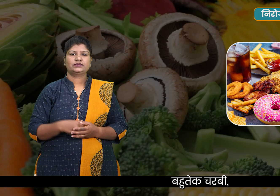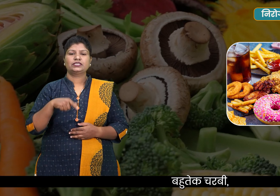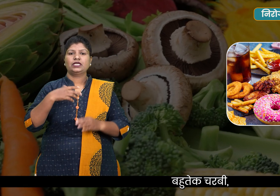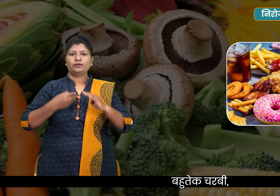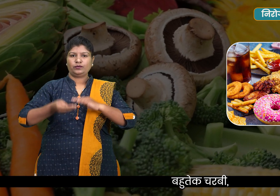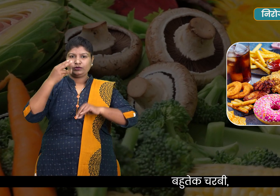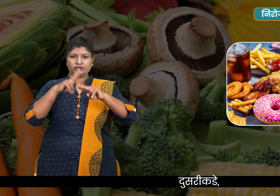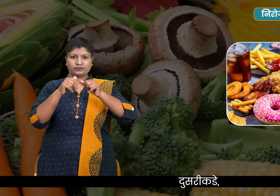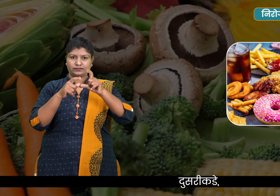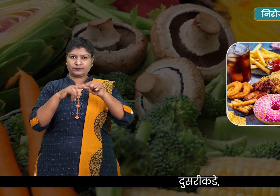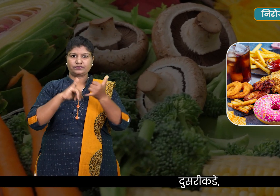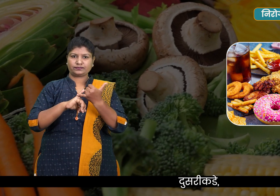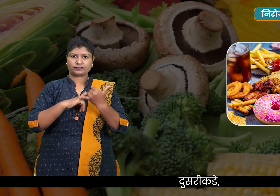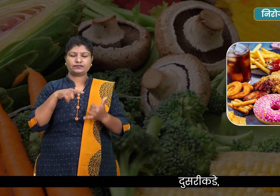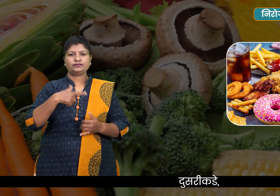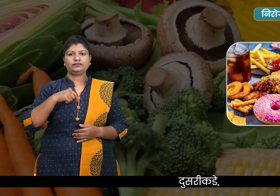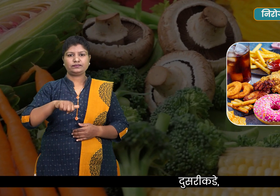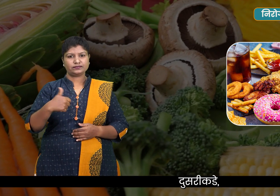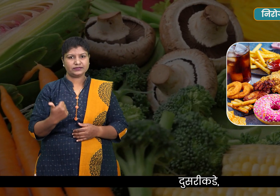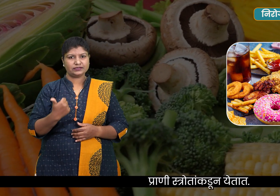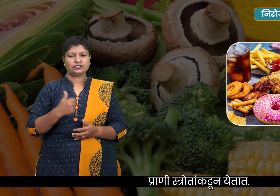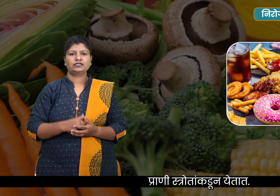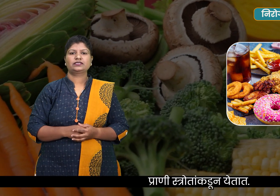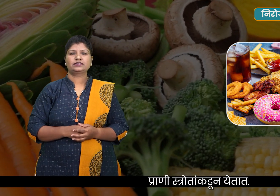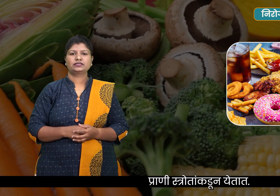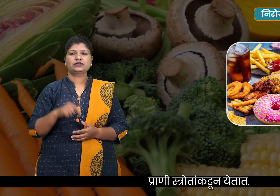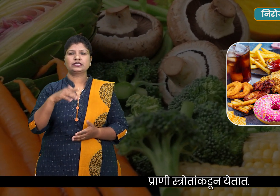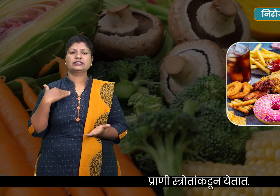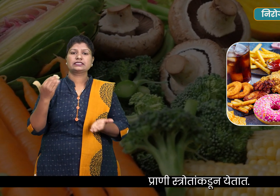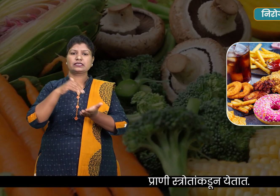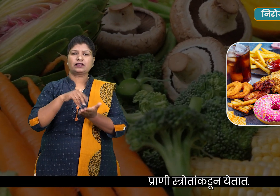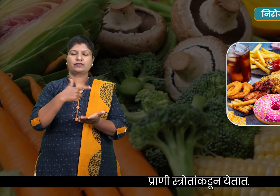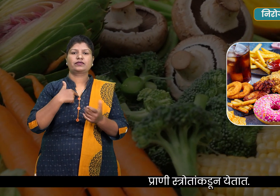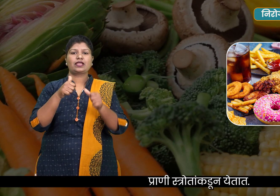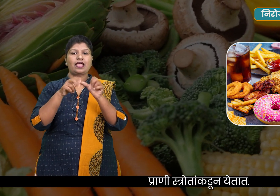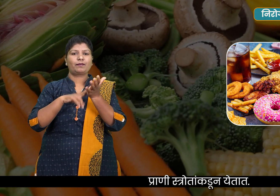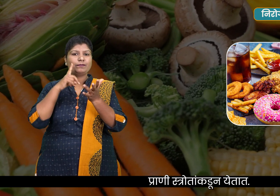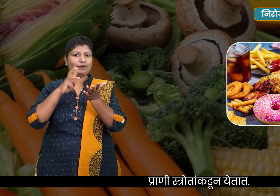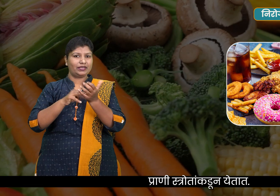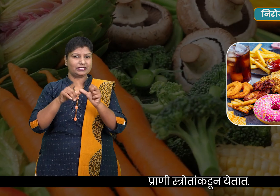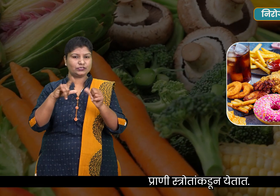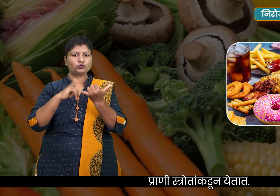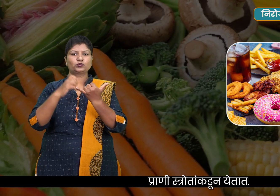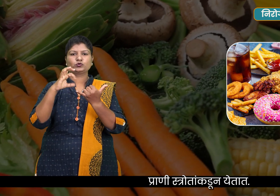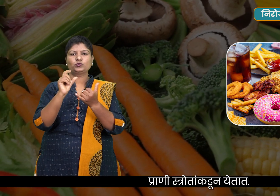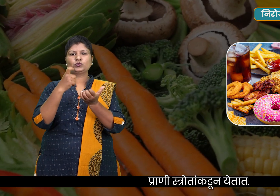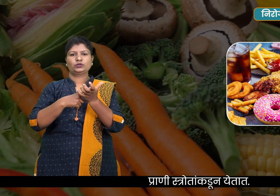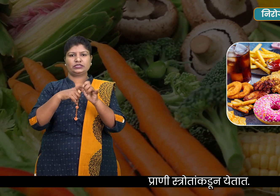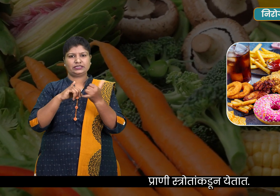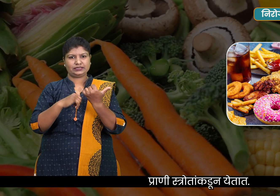बहुतेक चरबी दुसरीकडे प्राणी स्त्रोतांकडून येतात.